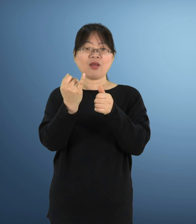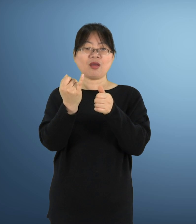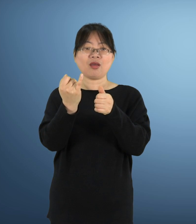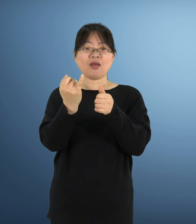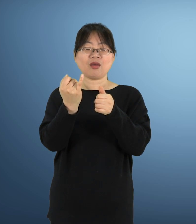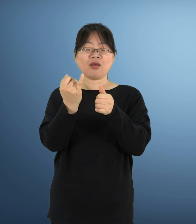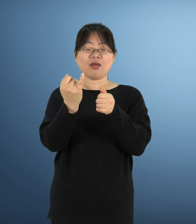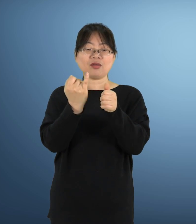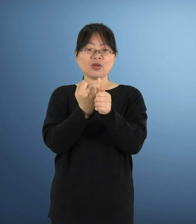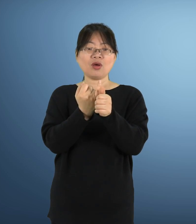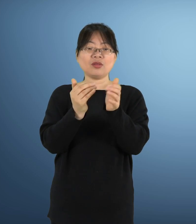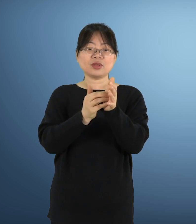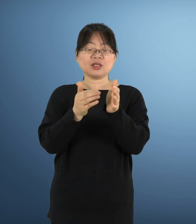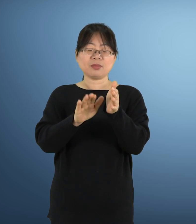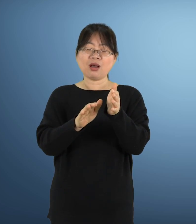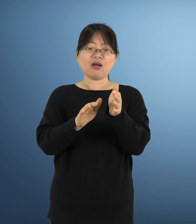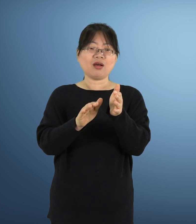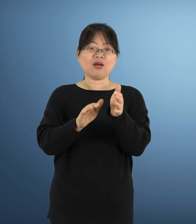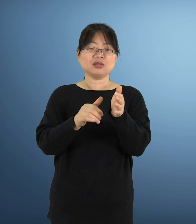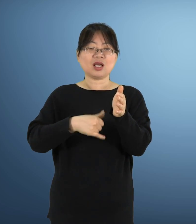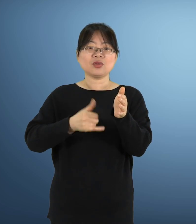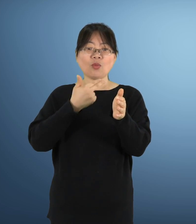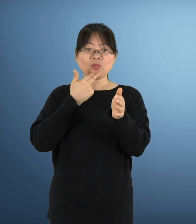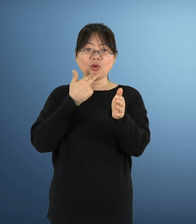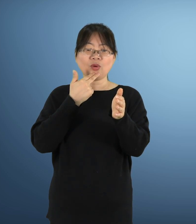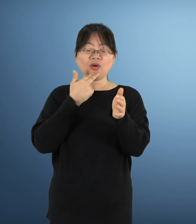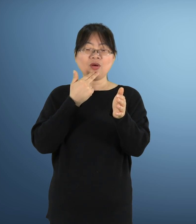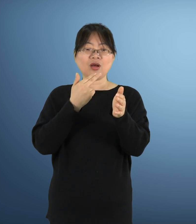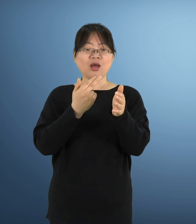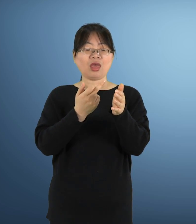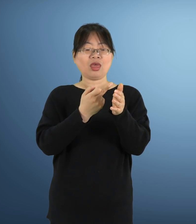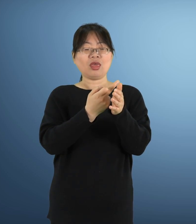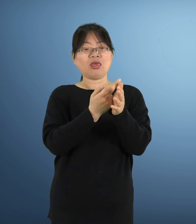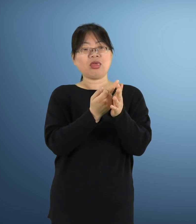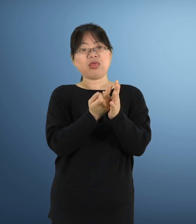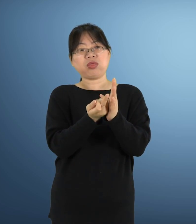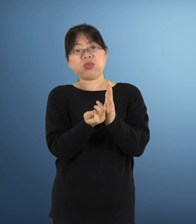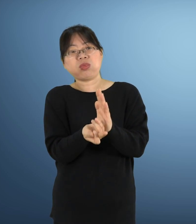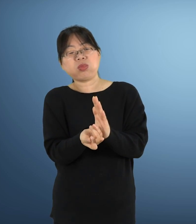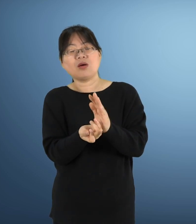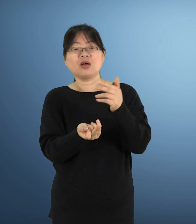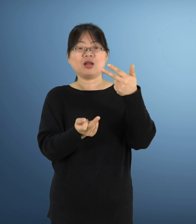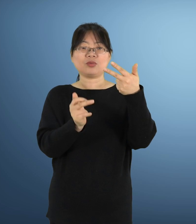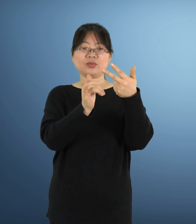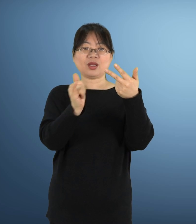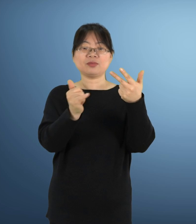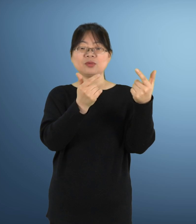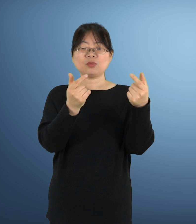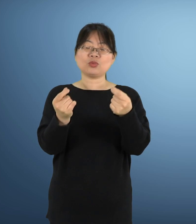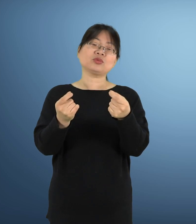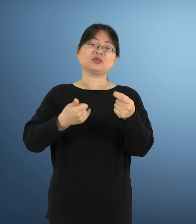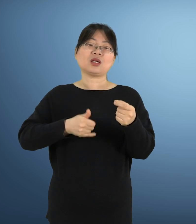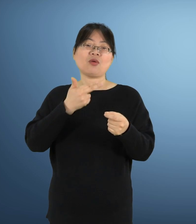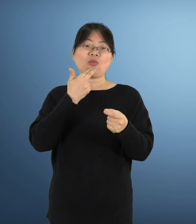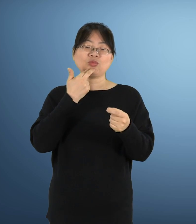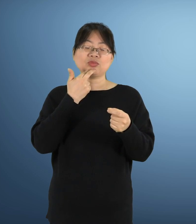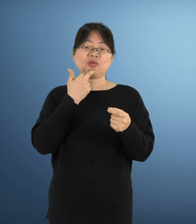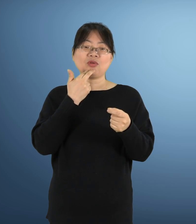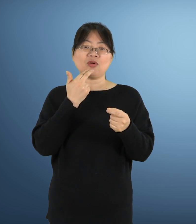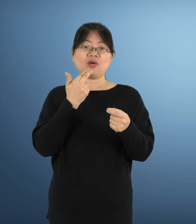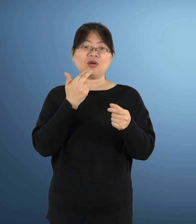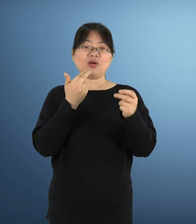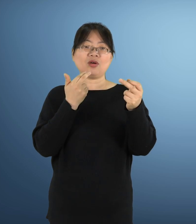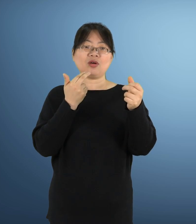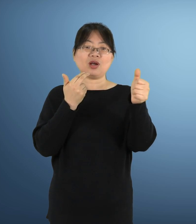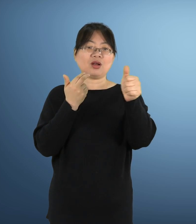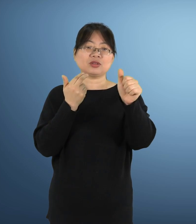둘째와 셋째가 그를 취하고 7이 다 그와 같이 자식이 없이 죽고 그 후에